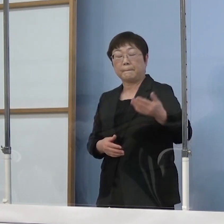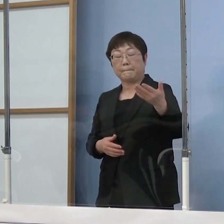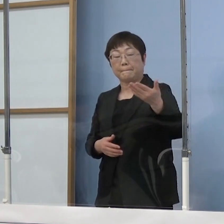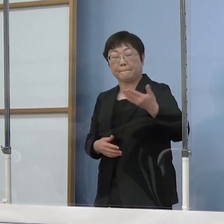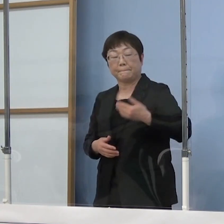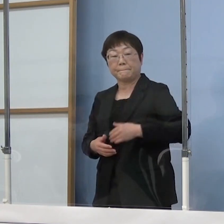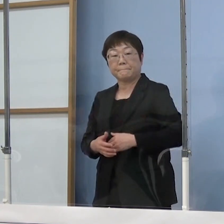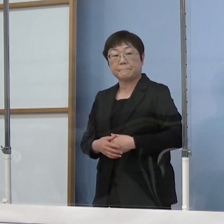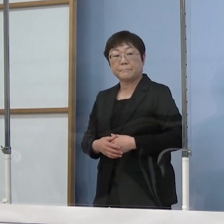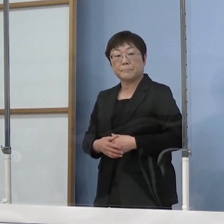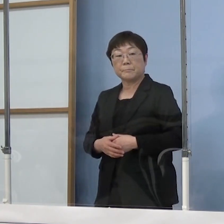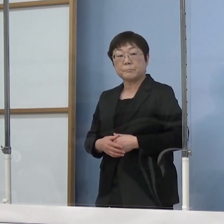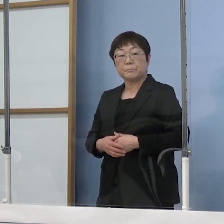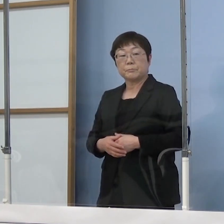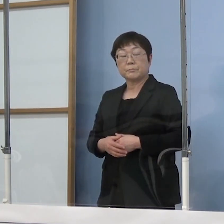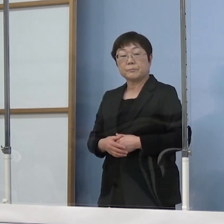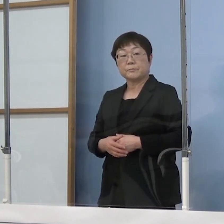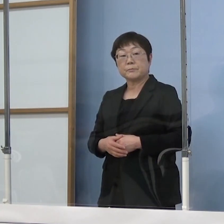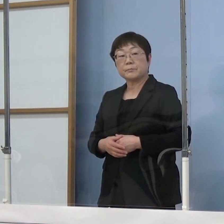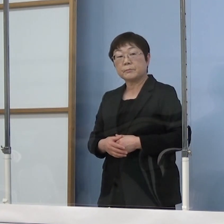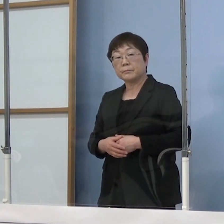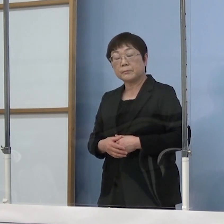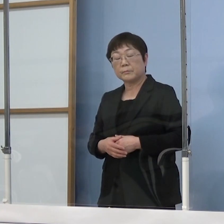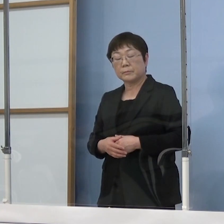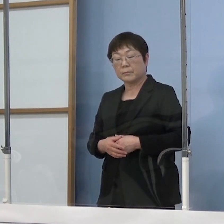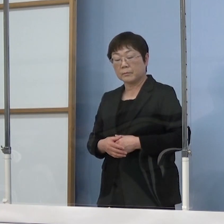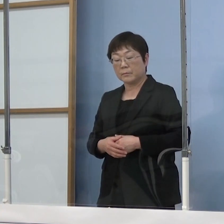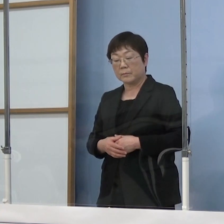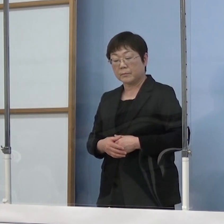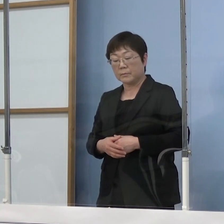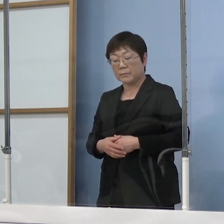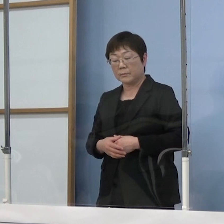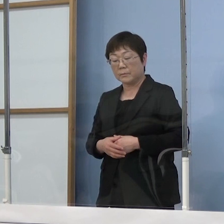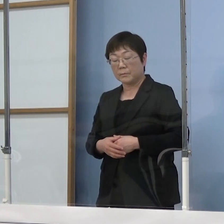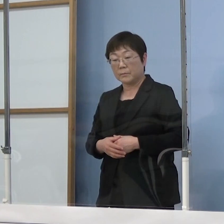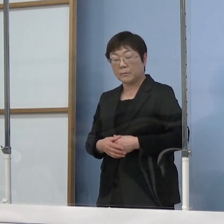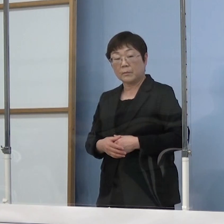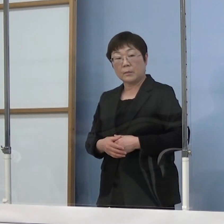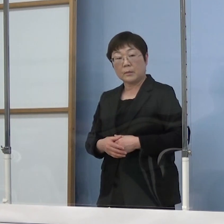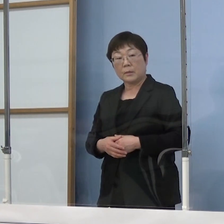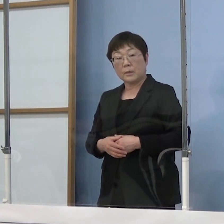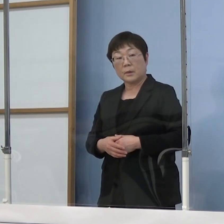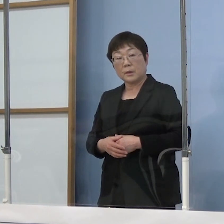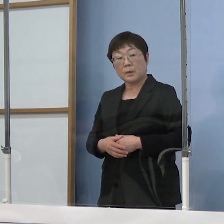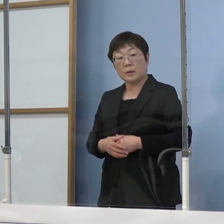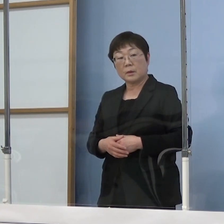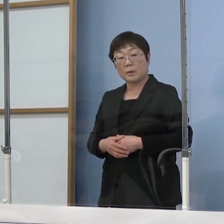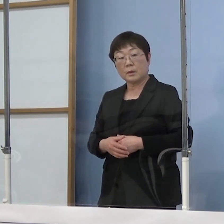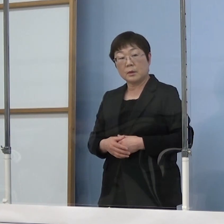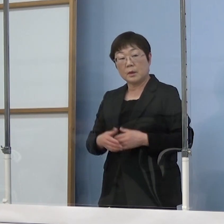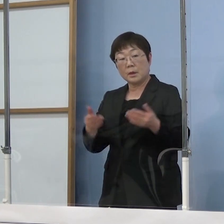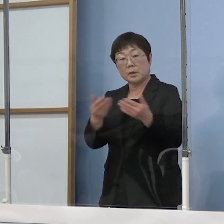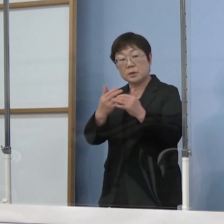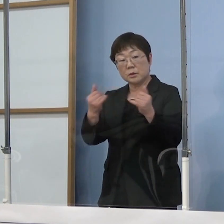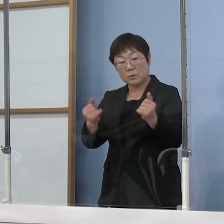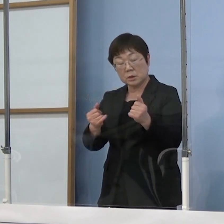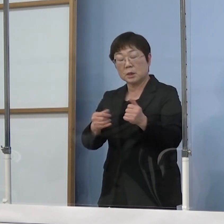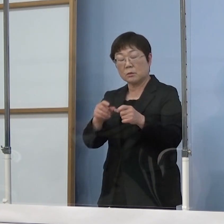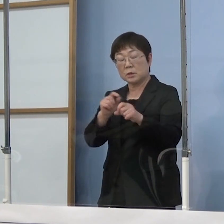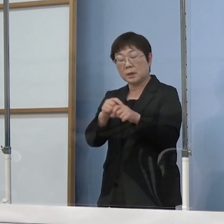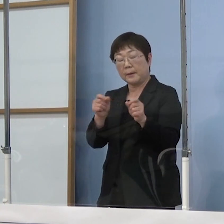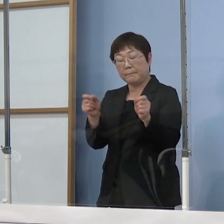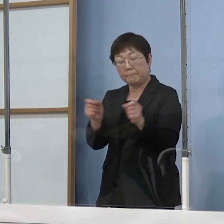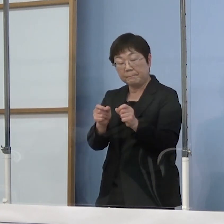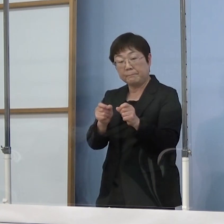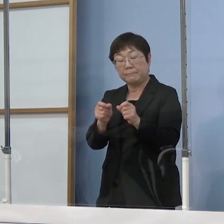はい、 どうぞ。 読売新聞なんですが、時短、要請の延長なんですけれども、やはりこの、前回のその延長と